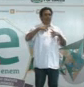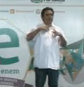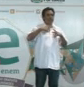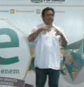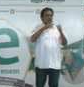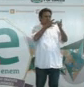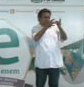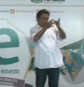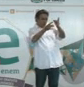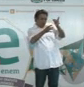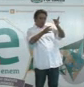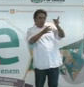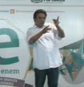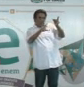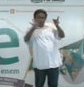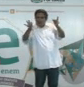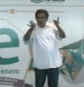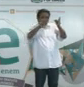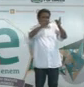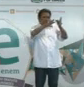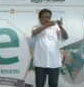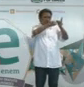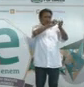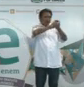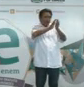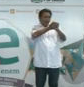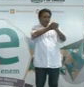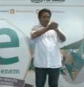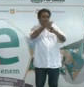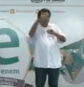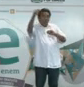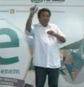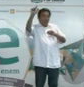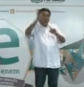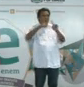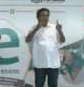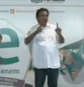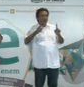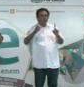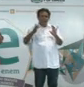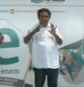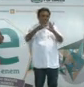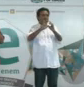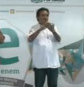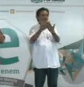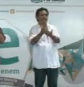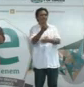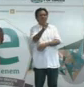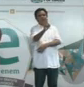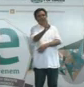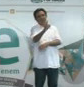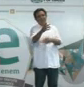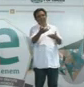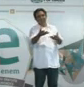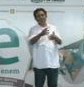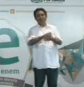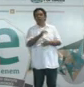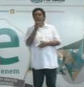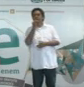particularidades e tendências literárias e artísticas, mas que não se convenciona como escola.